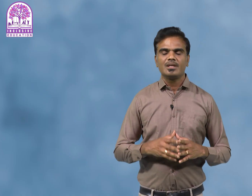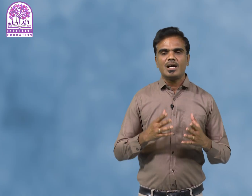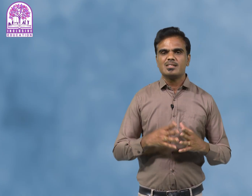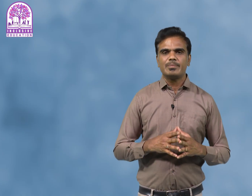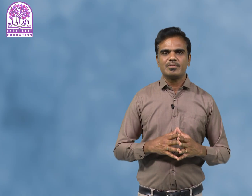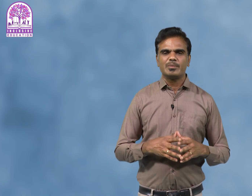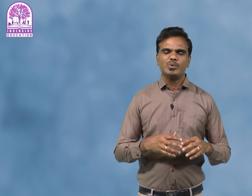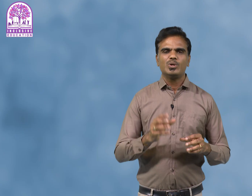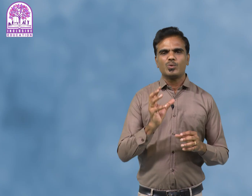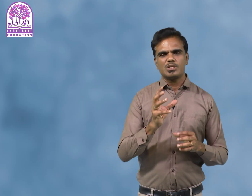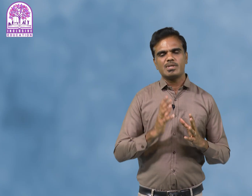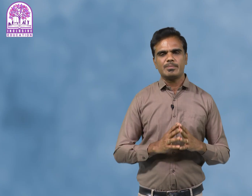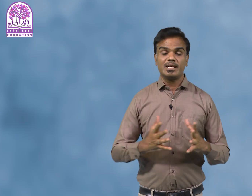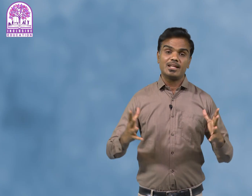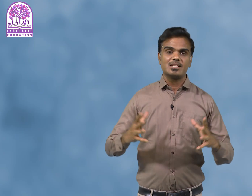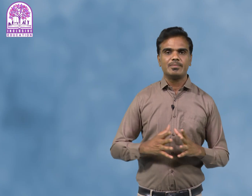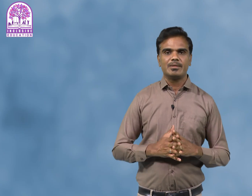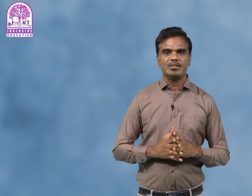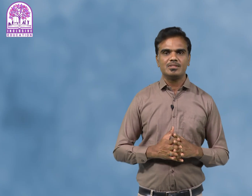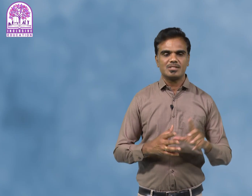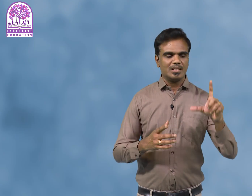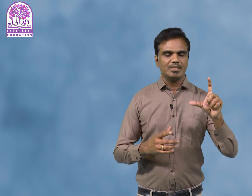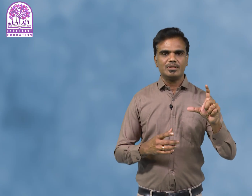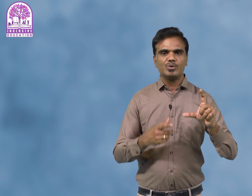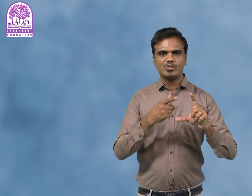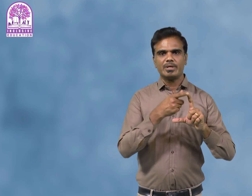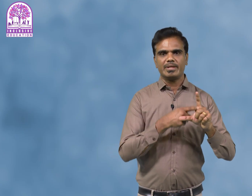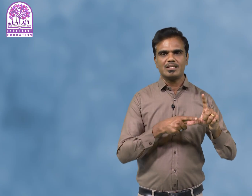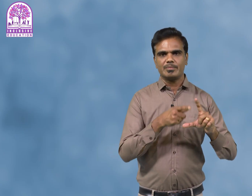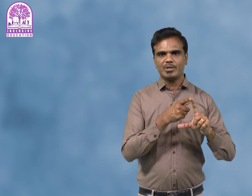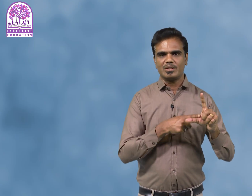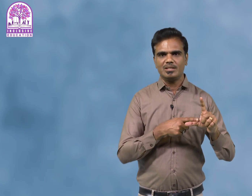அது சாப்பிட்டாங்கிறப்போ கொஞ்சமாக சாப்பிட்டியா நிறையா சாப்பிட்டியா அப்படின்னு வந்து வச்சுங்களேன். இது வந்து உங்களோட ஸ்டொமக் மாதிரி கன்சிடர் பண்ணிக்கோங்க.